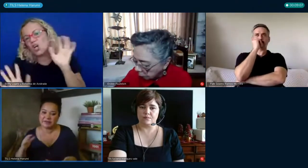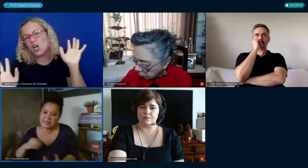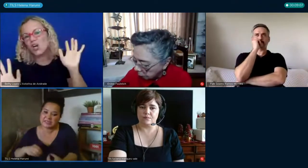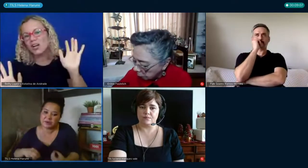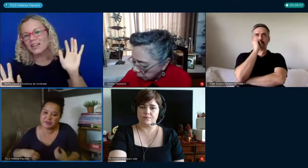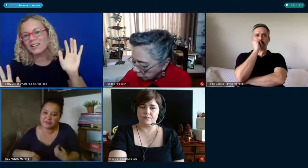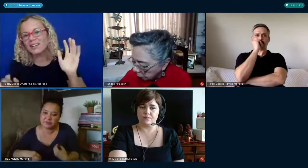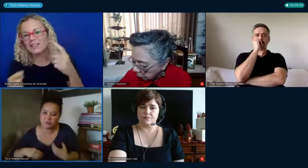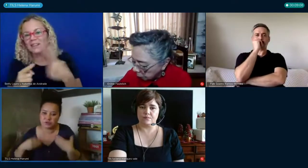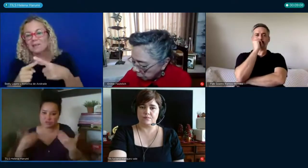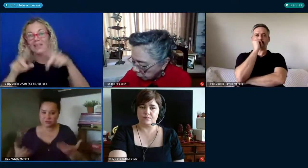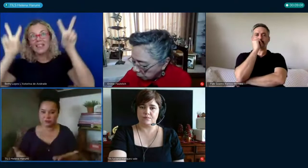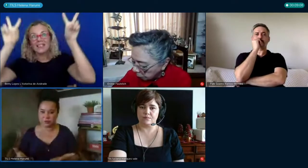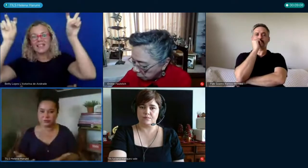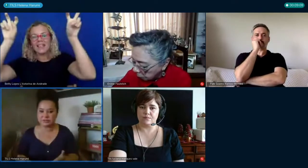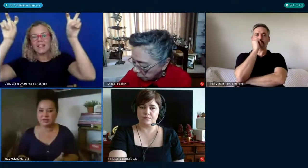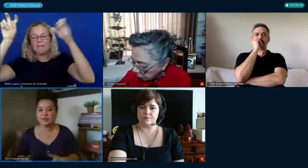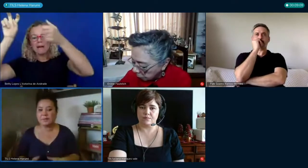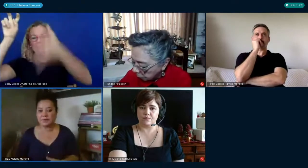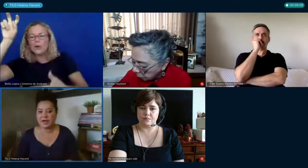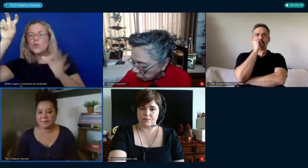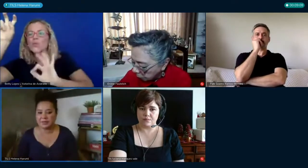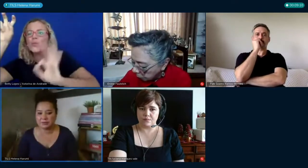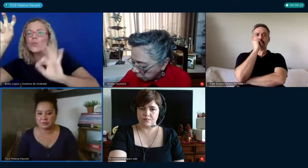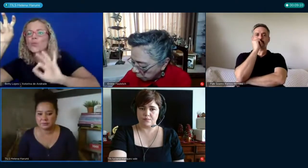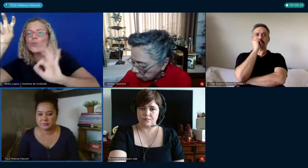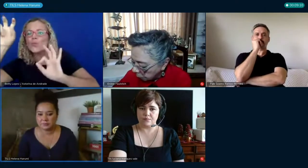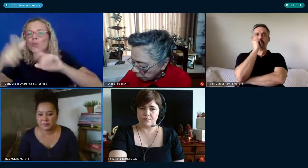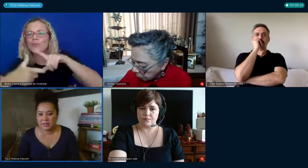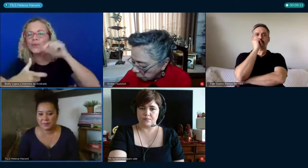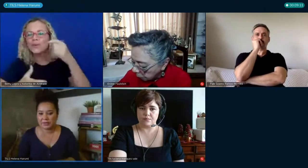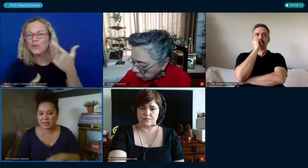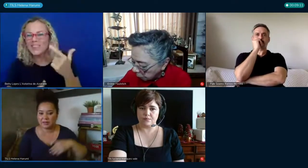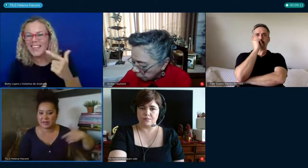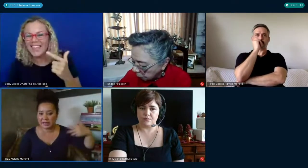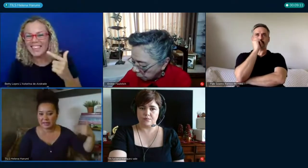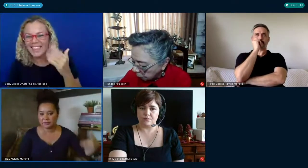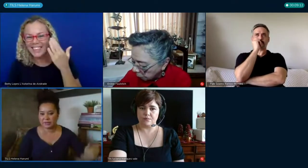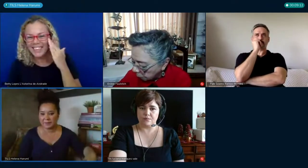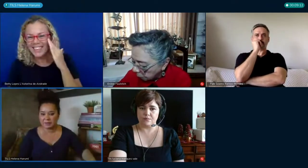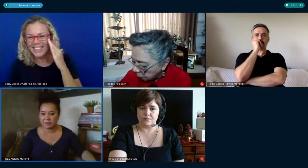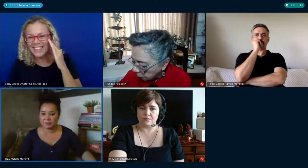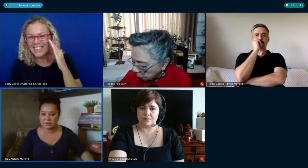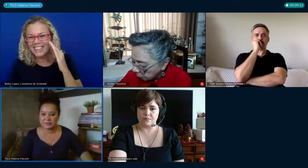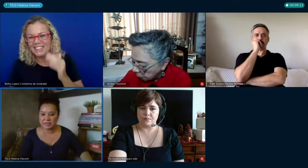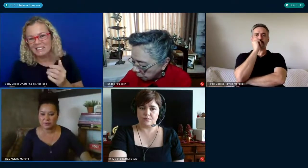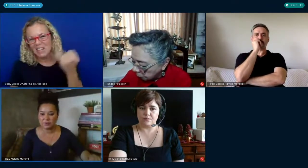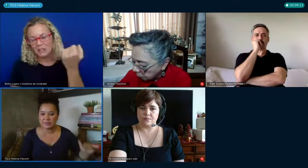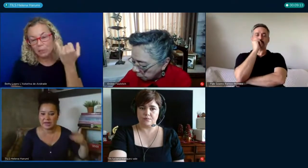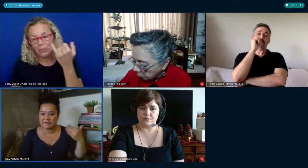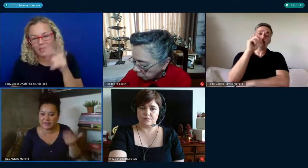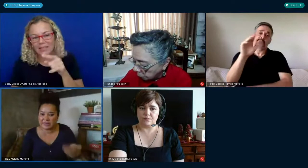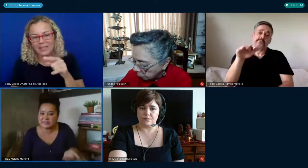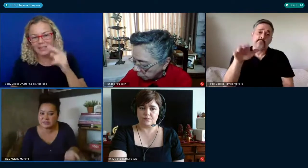faça referência ao que o título trouxe para o capítulo. Né, porque lendo o capítulo eu não consegui encontrar referências